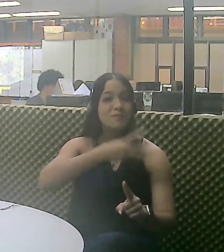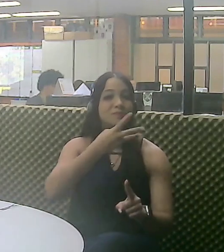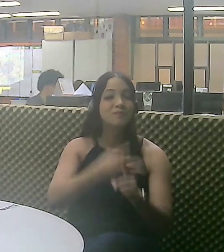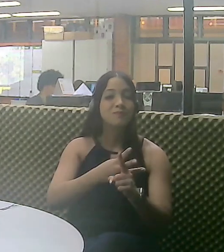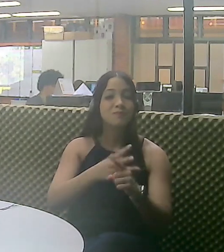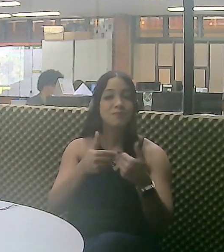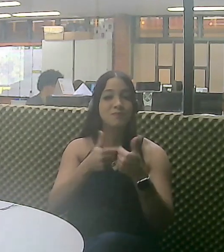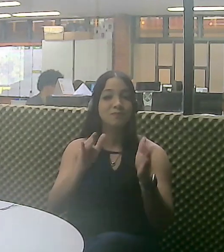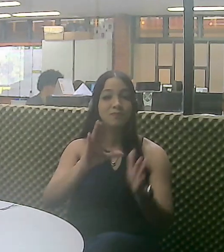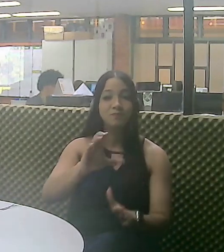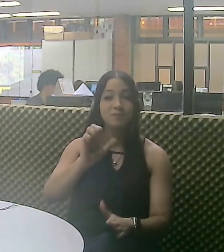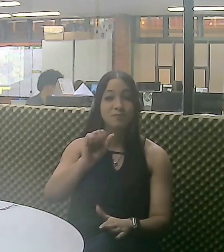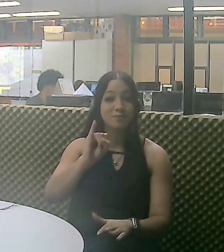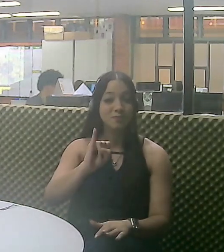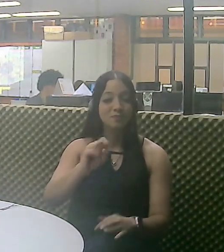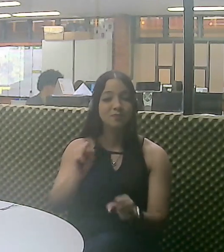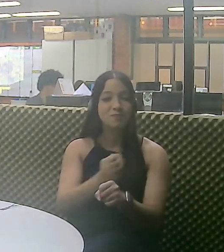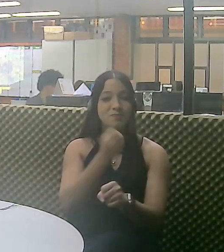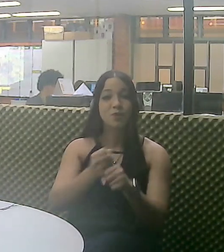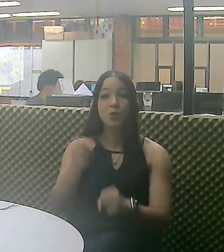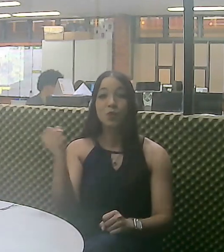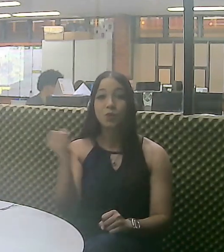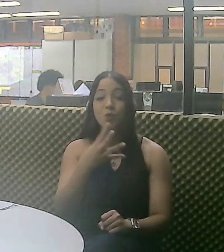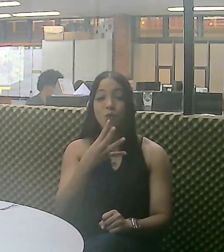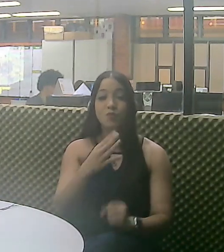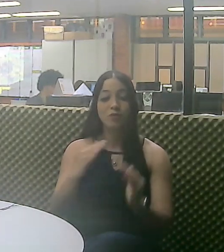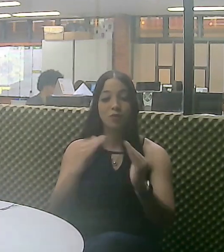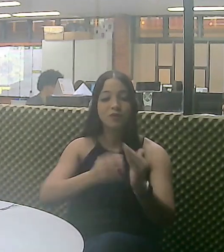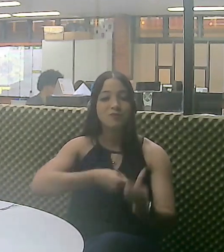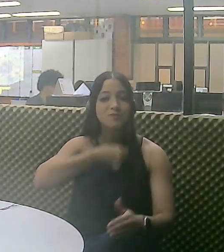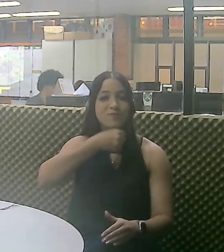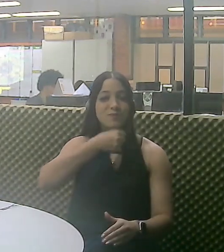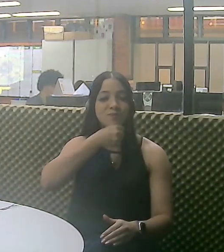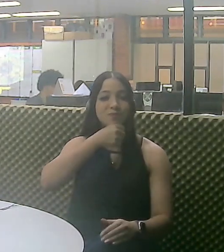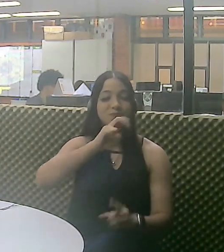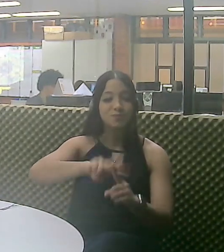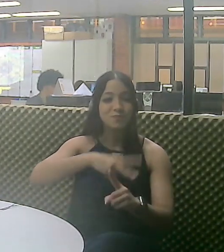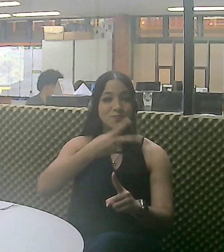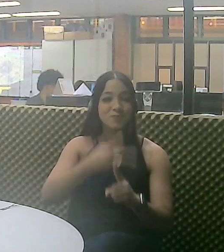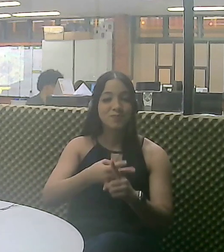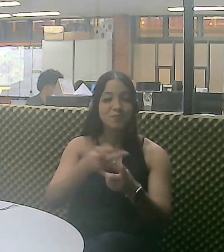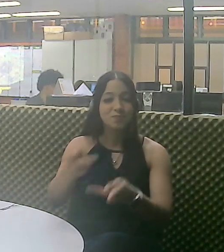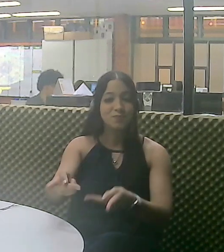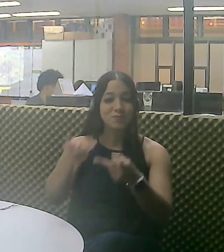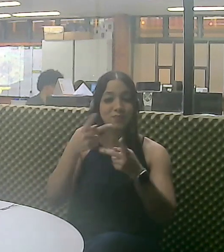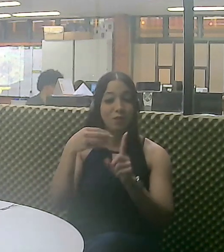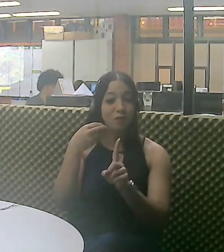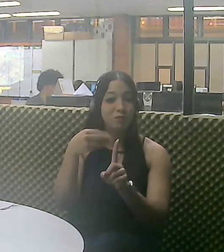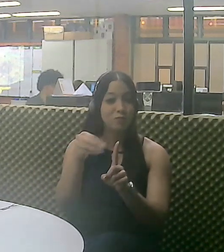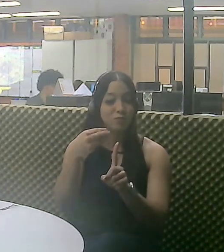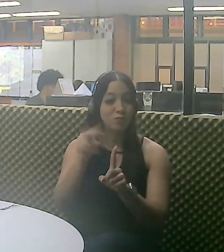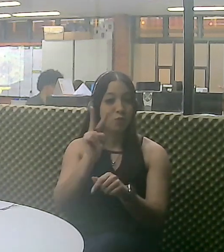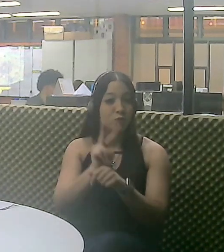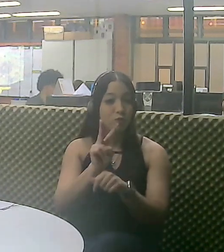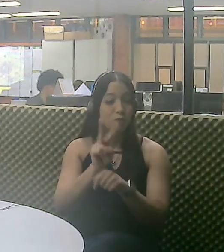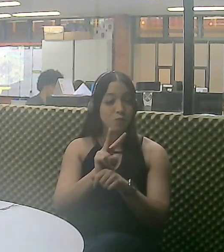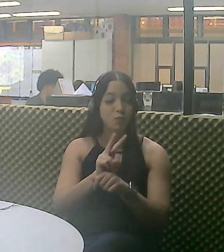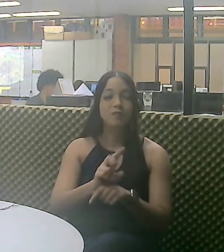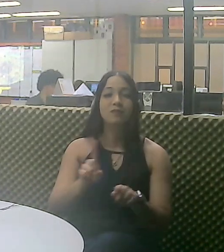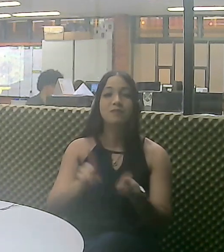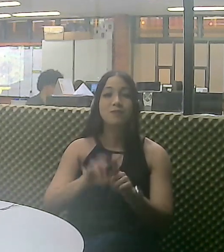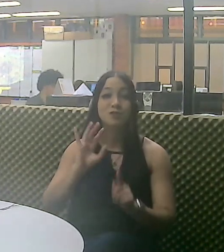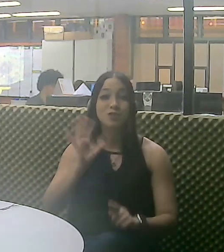três as vagas nos reais e construímos um novo condomínio do Idoso dobramos o acolhimento e abrigos para moradores de rua